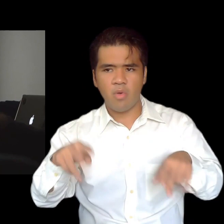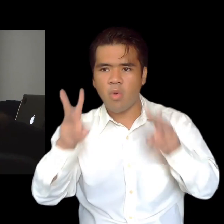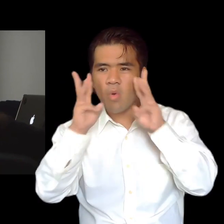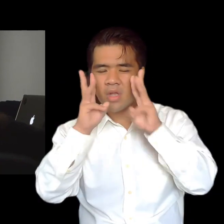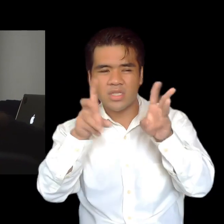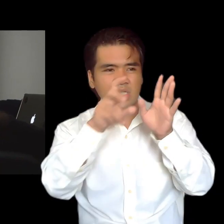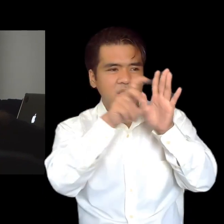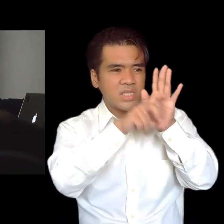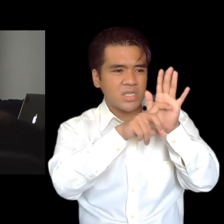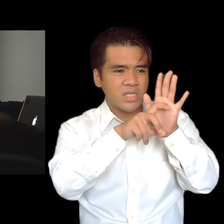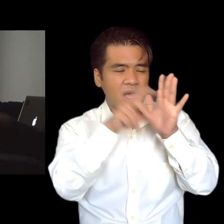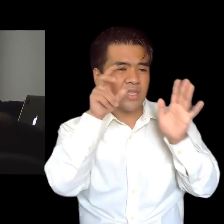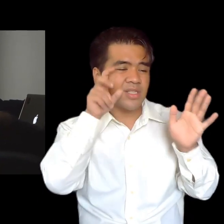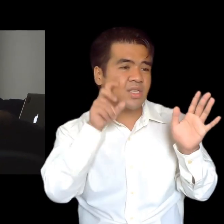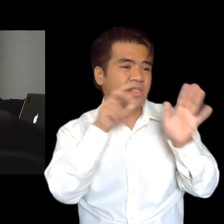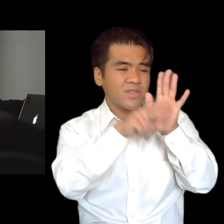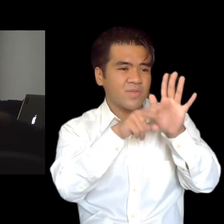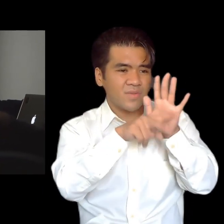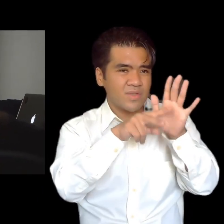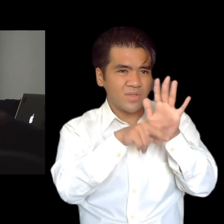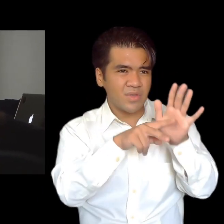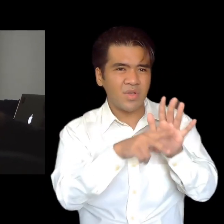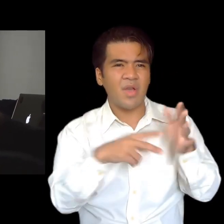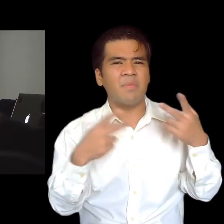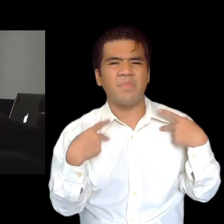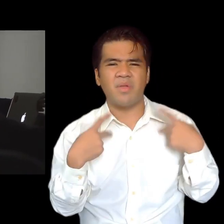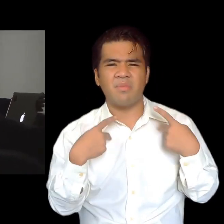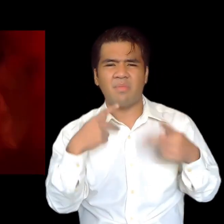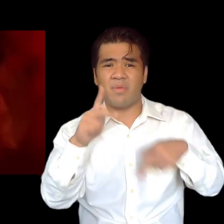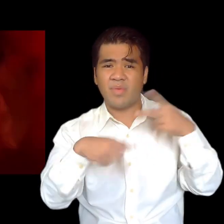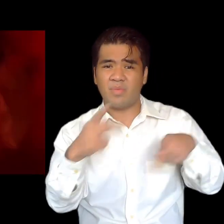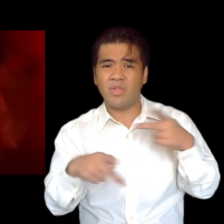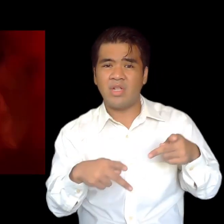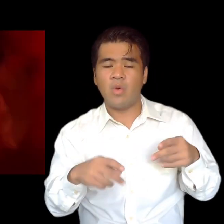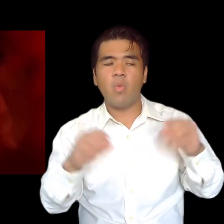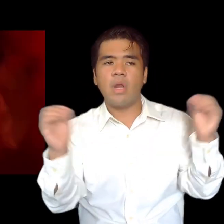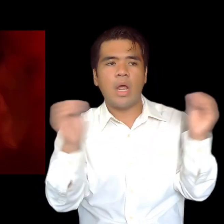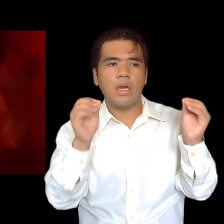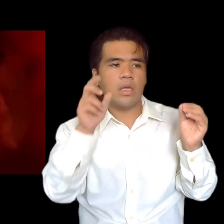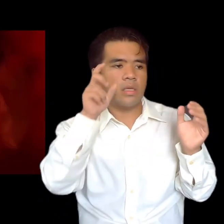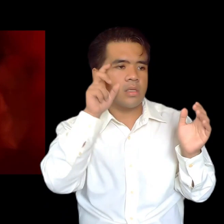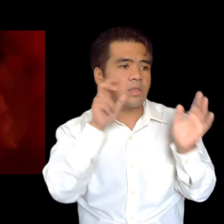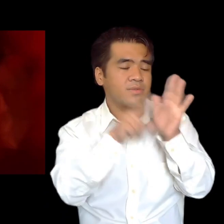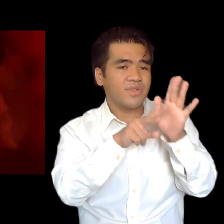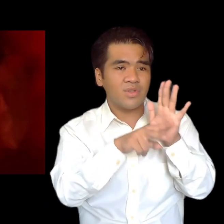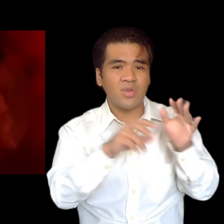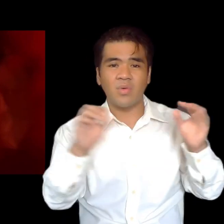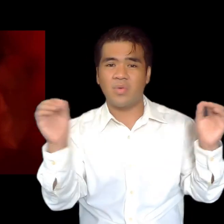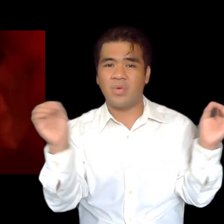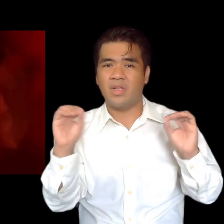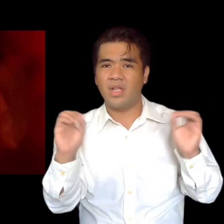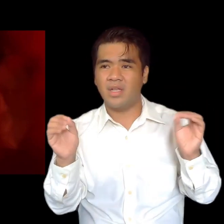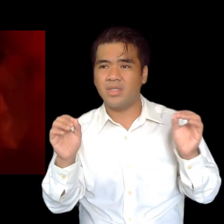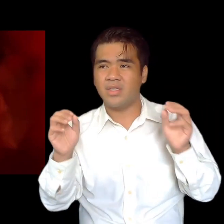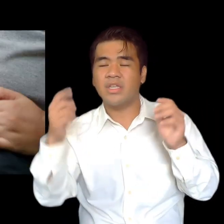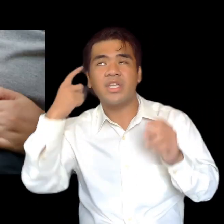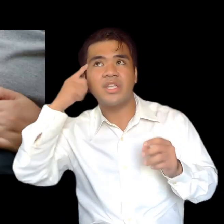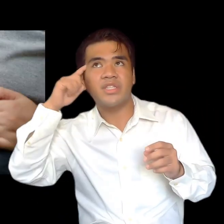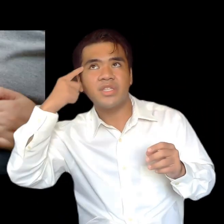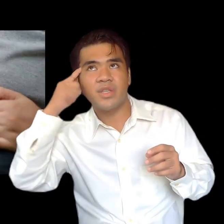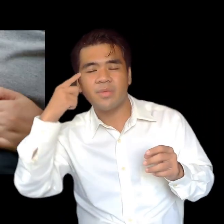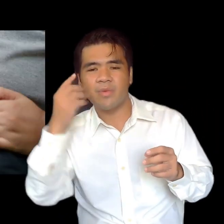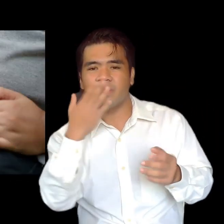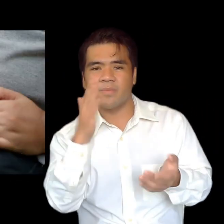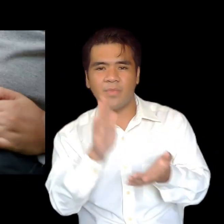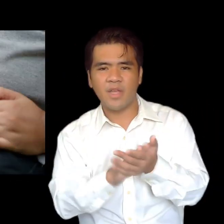ng porno o kaya ay mag-imagine ng malaswa para makapag-masturbate, ay magagawa mo ng mag-masturbate kahit wala ang mga ito